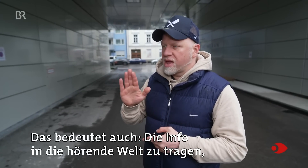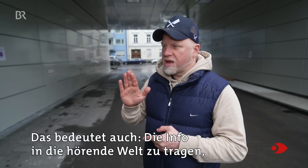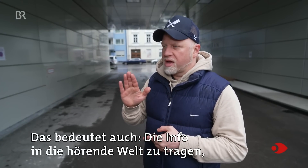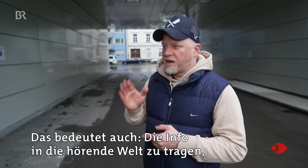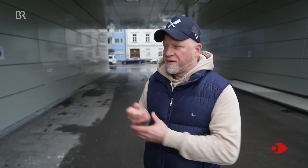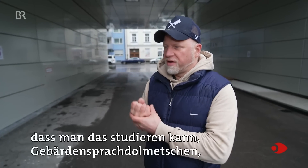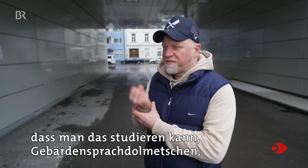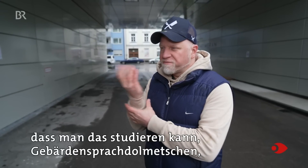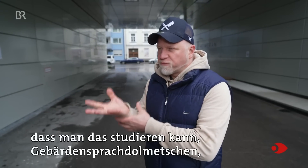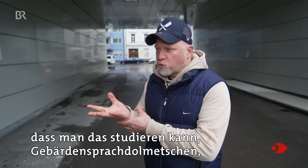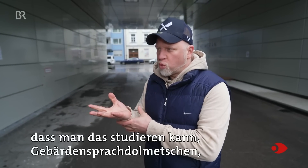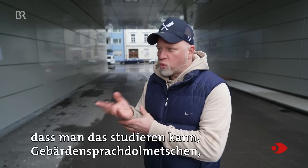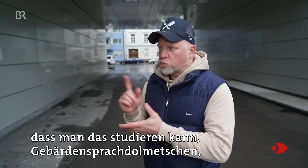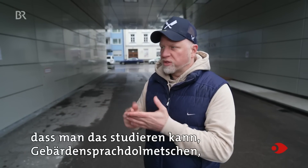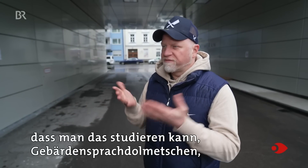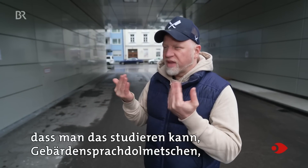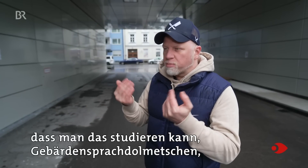hörende Welt zu tragen, dass man das studieren kann.